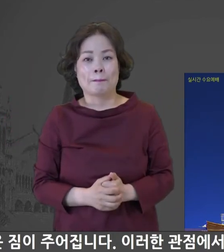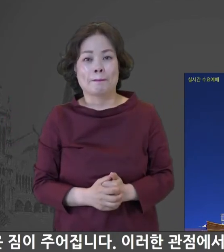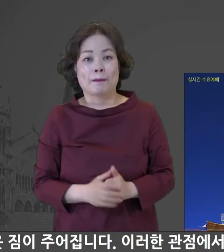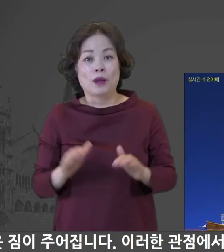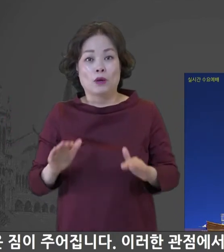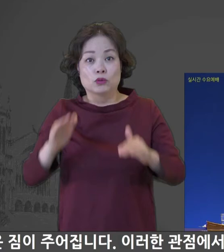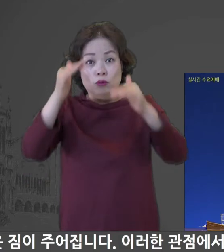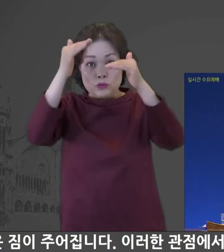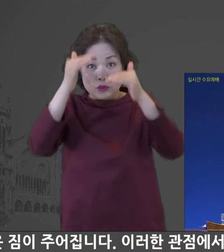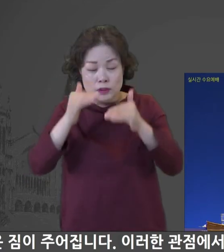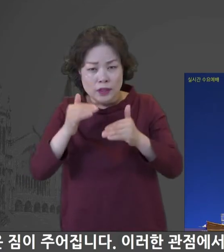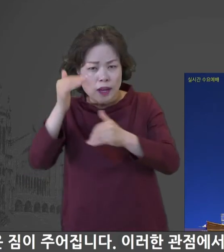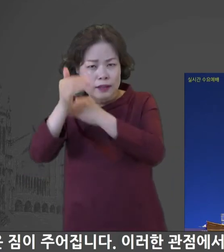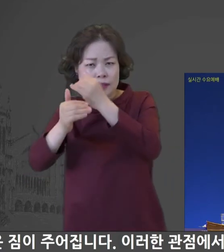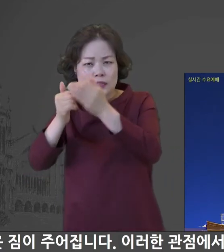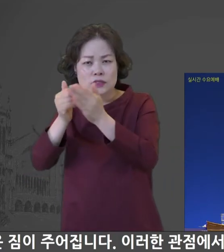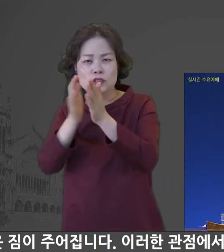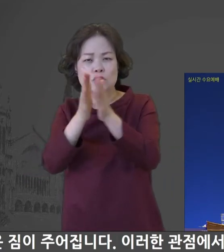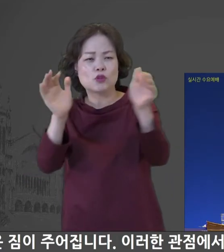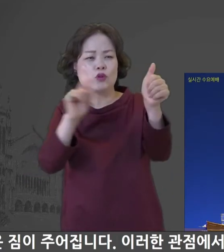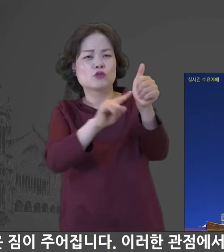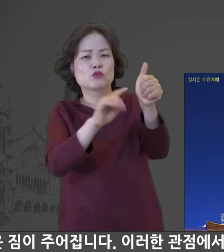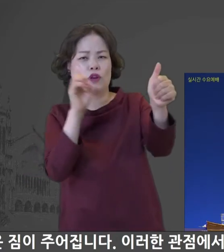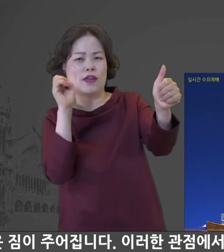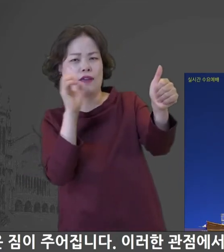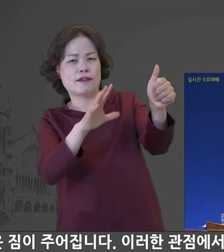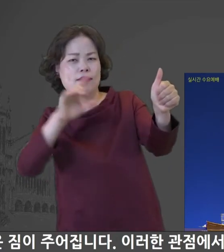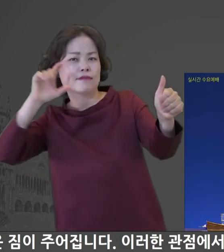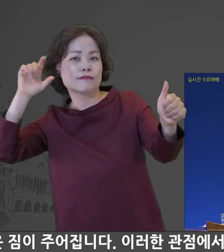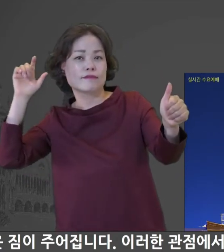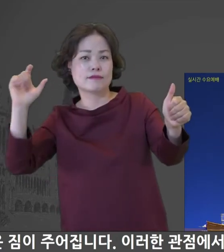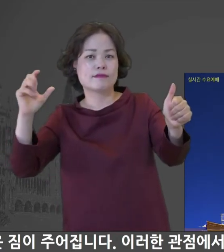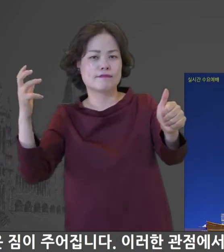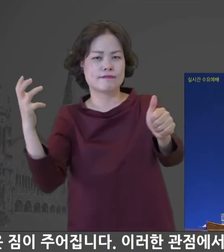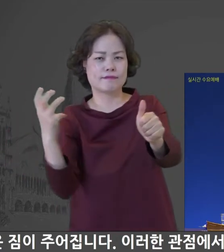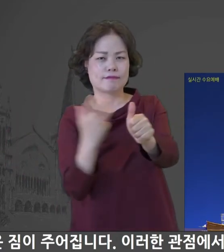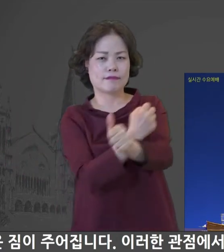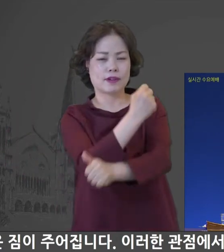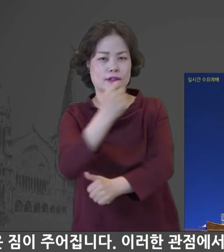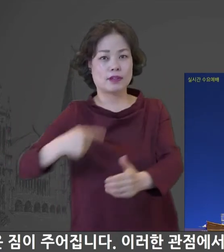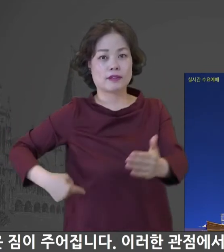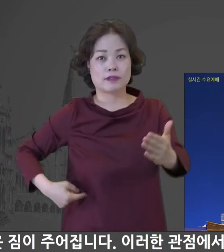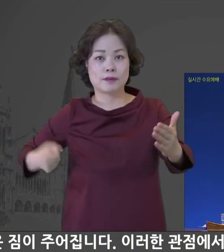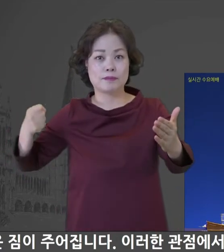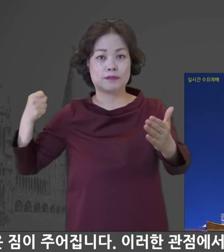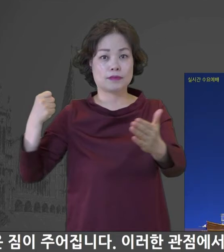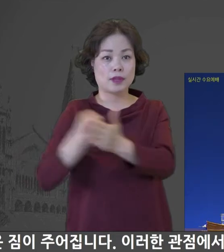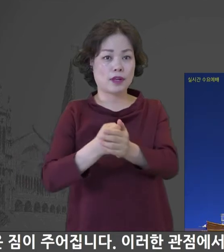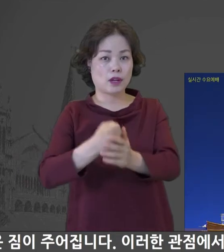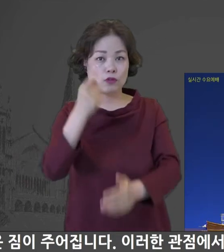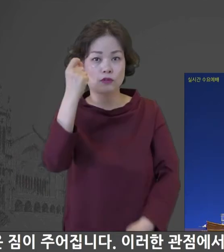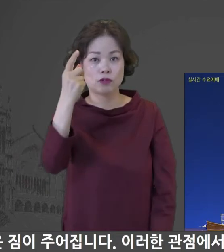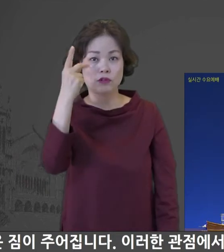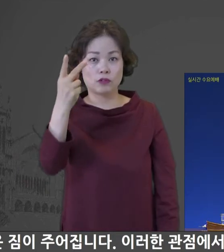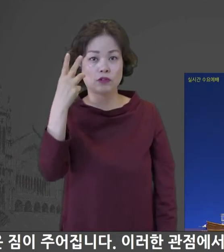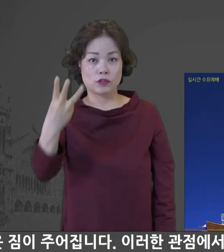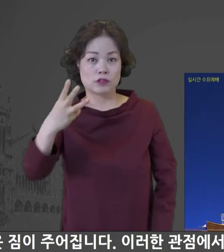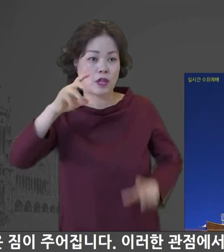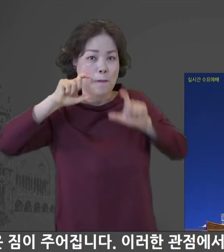오늘 본문을 보면 하나님께서 여호수아에게 강하고 담대하라라고 3번 말씀하시죠. 강하고